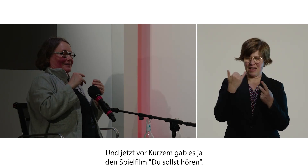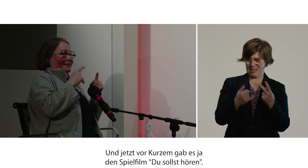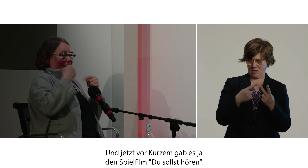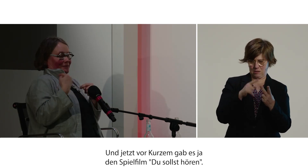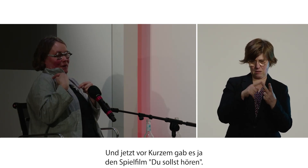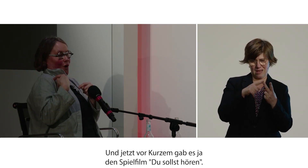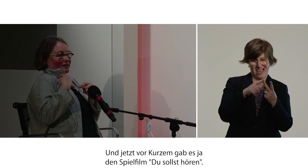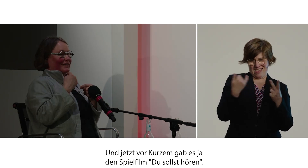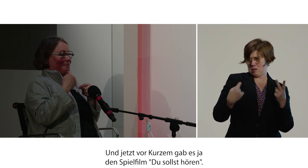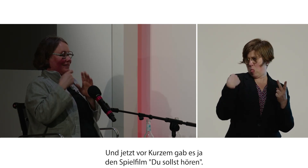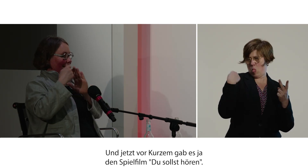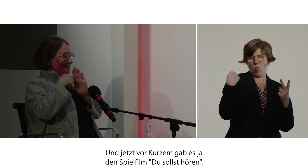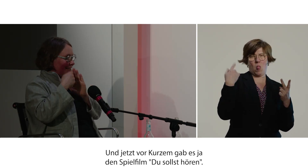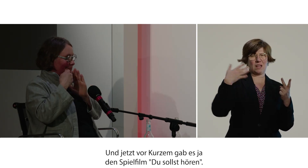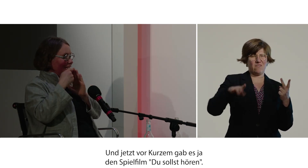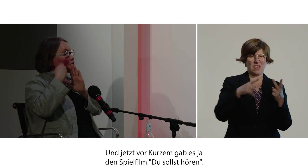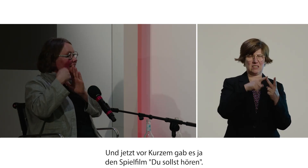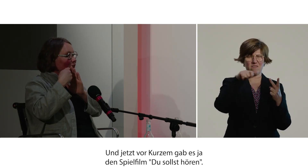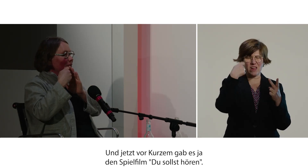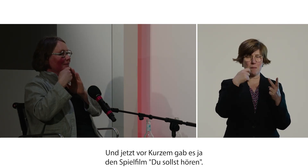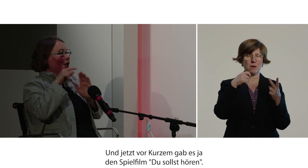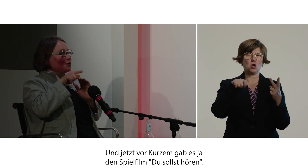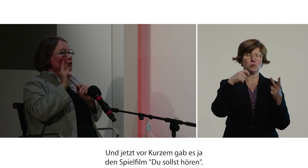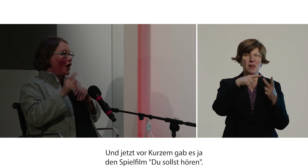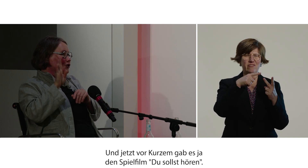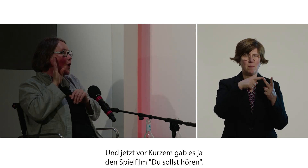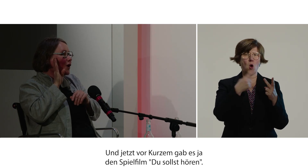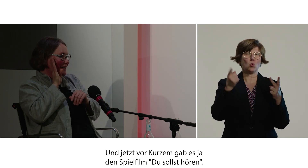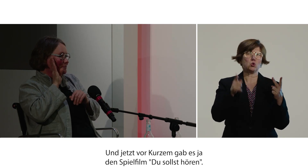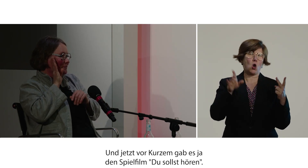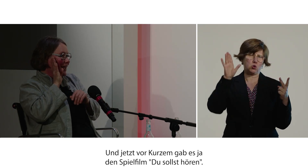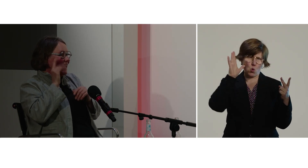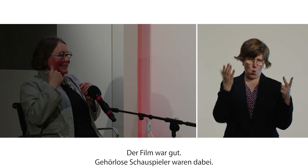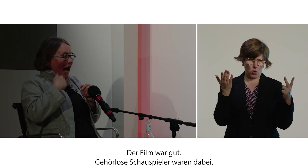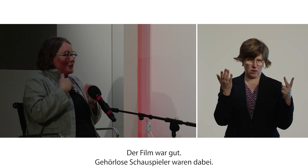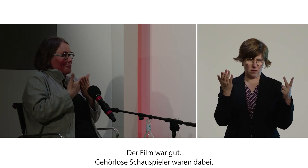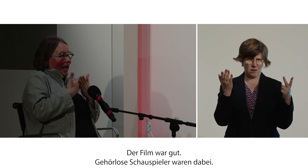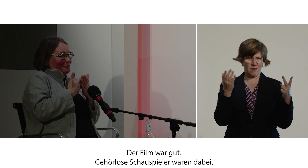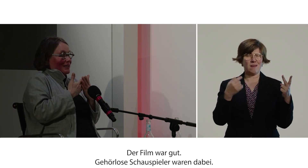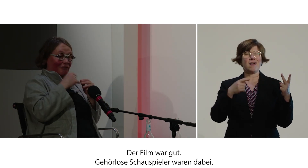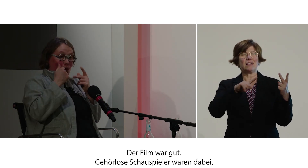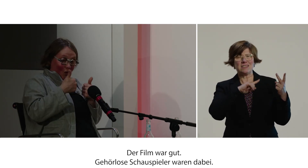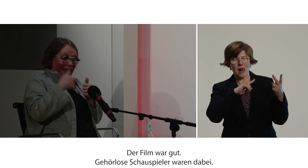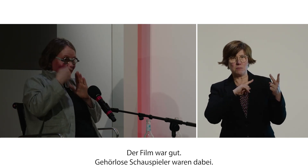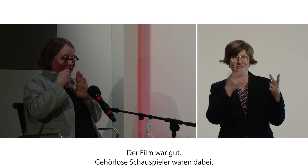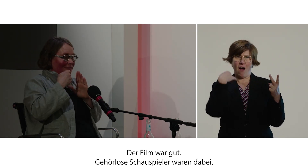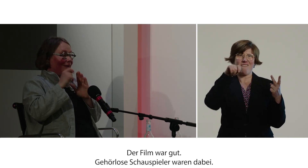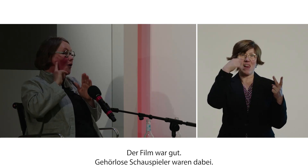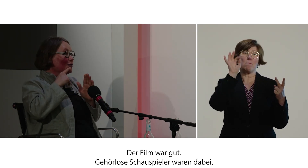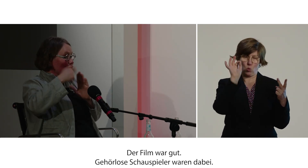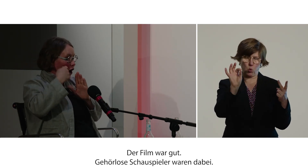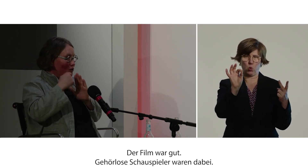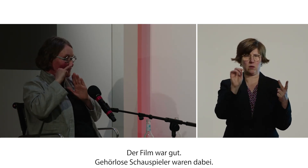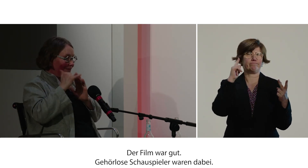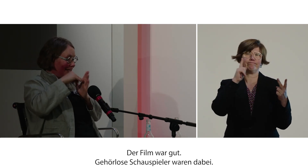als jetzt verkorten, gab es ja den Film, den Spielfilm, Du sollst hören. Da habe ich zum Beispiel, das war gut, der Film,